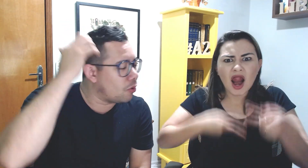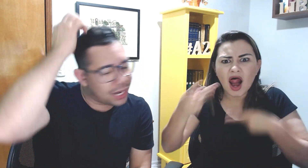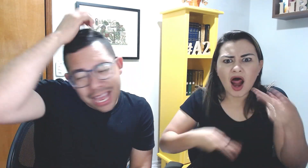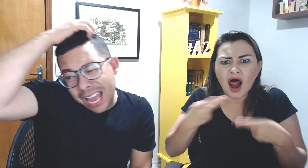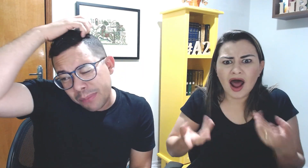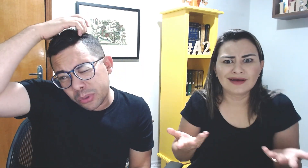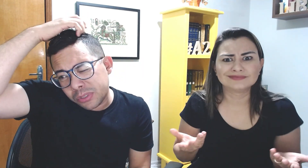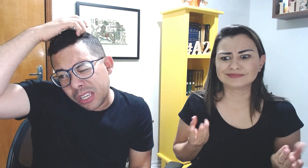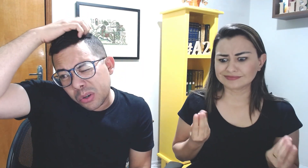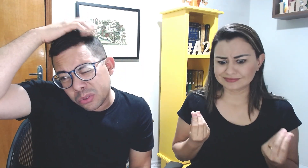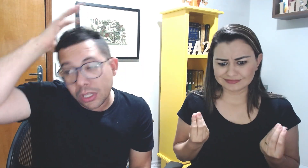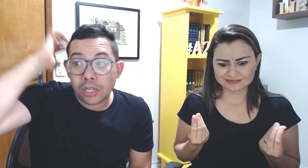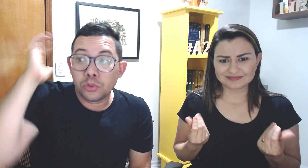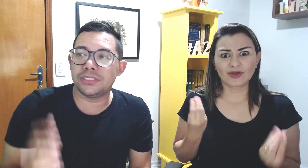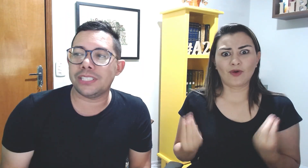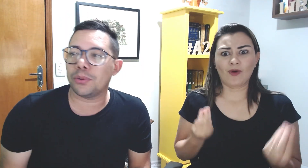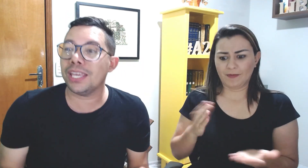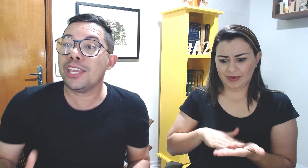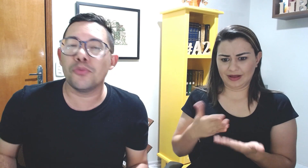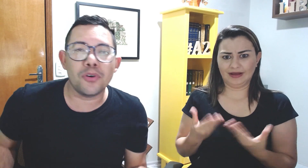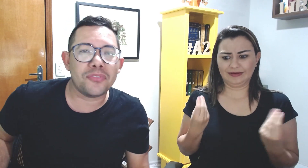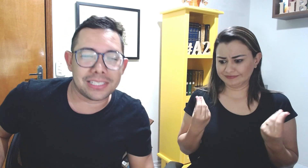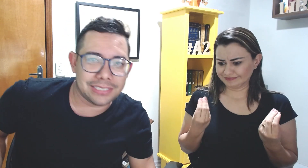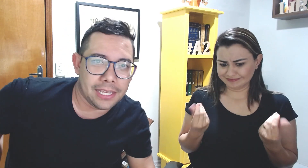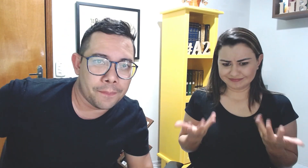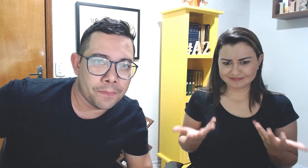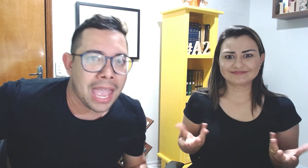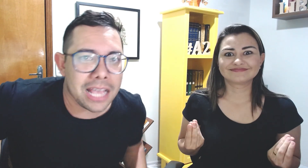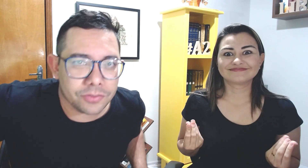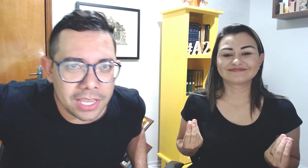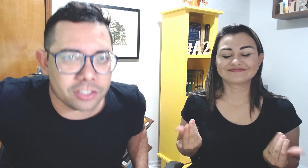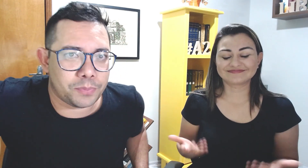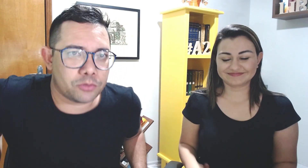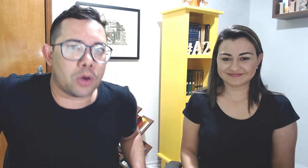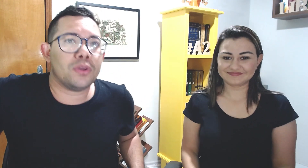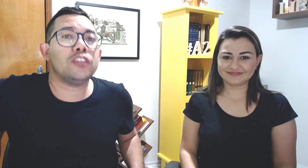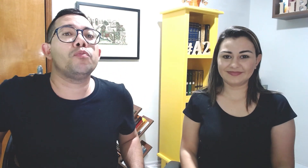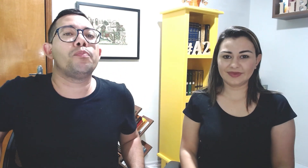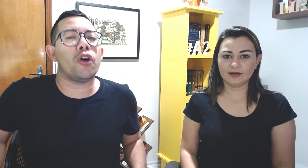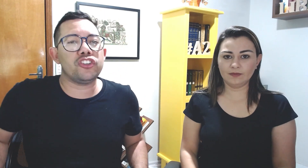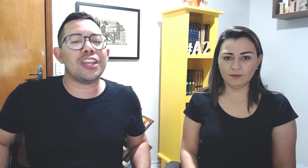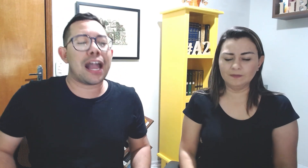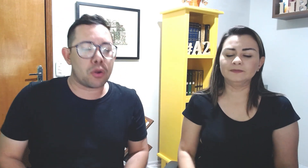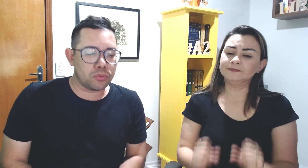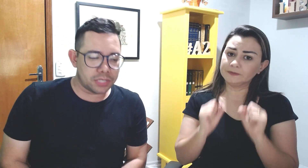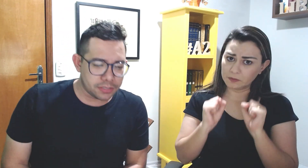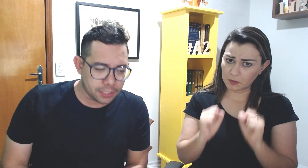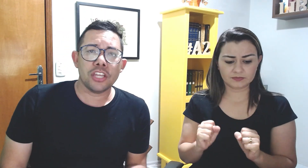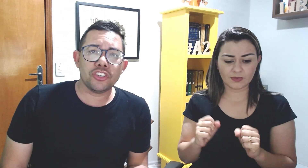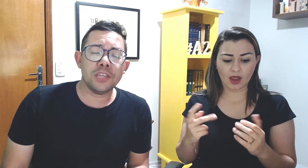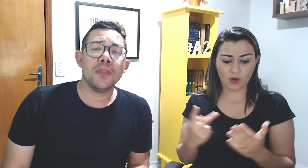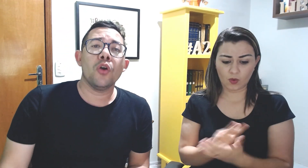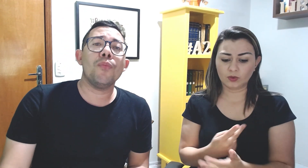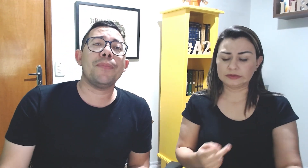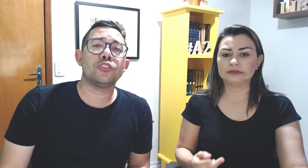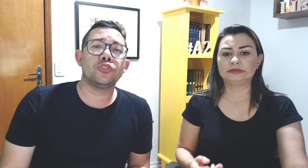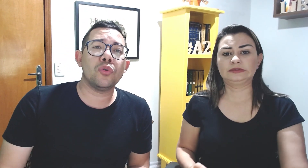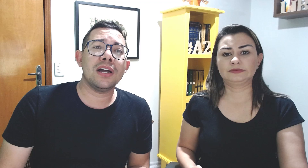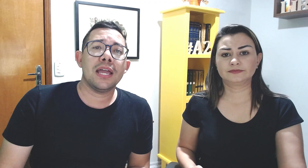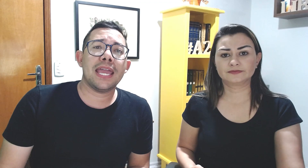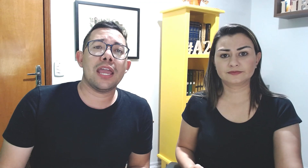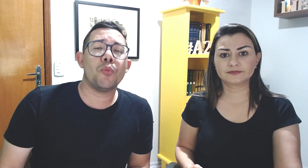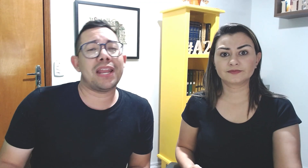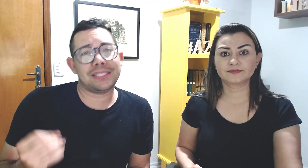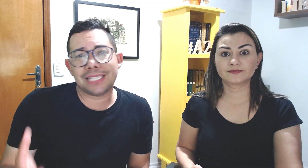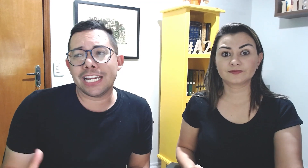E agora? Ai, meu Deus do céu, o que eu vou fazer? Às vezes, pessoal, isso pode acontecer. De uma